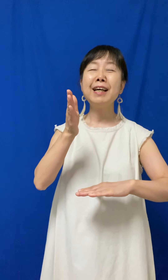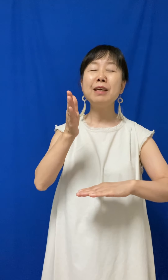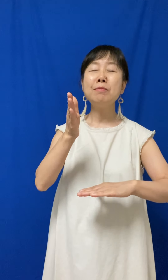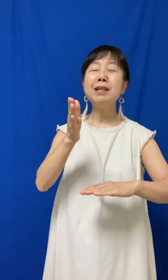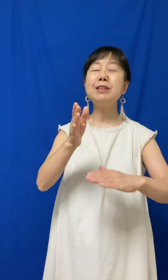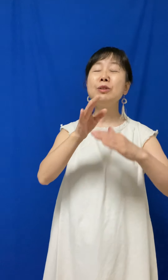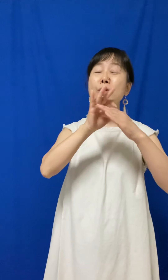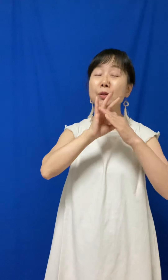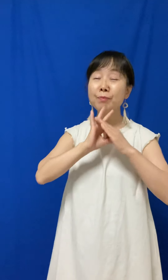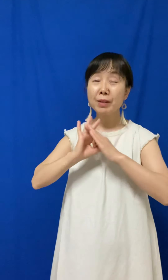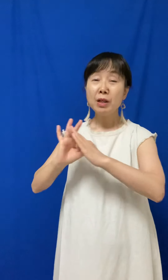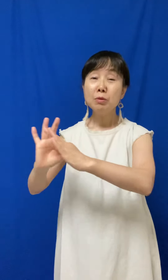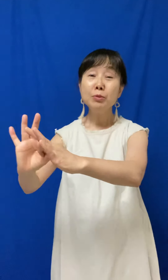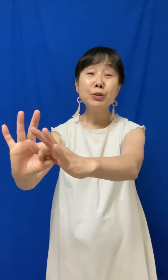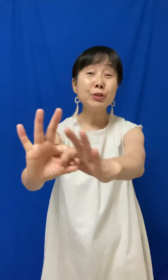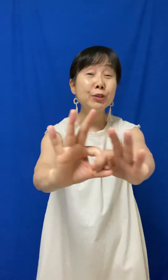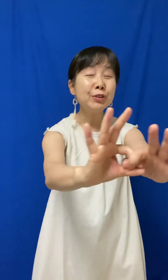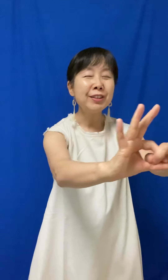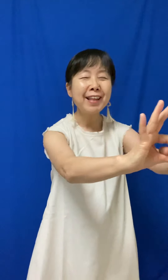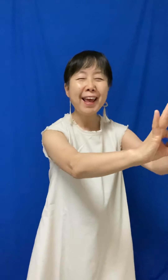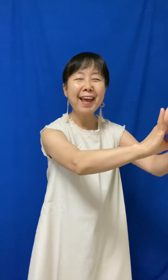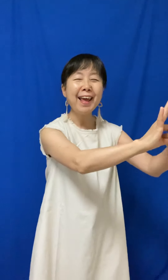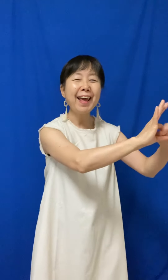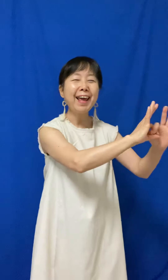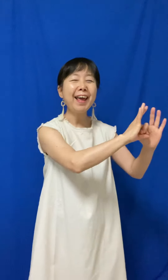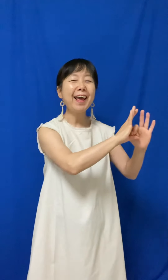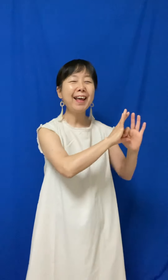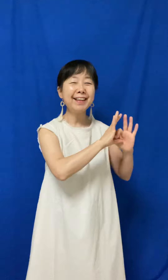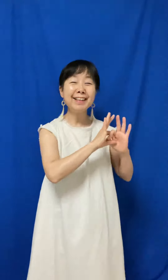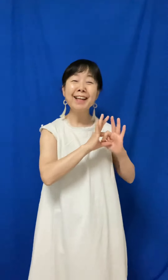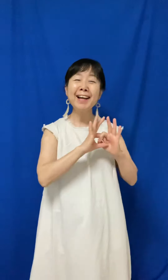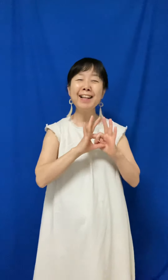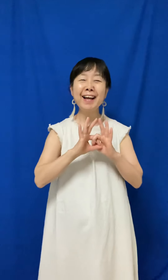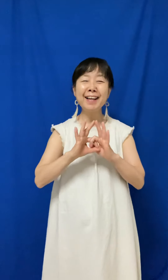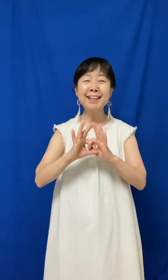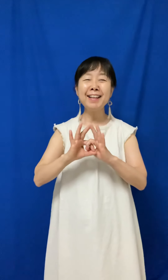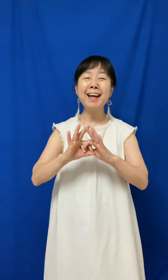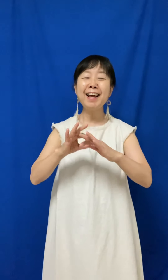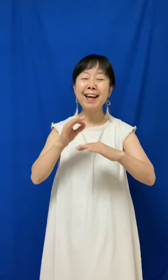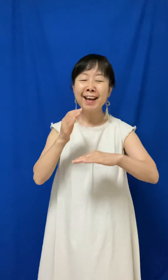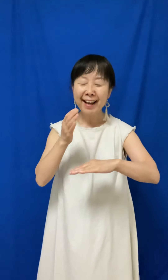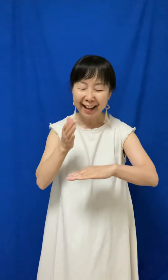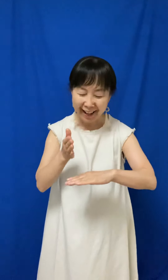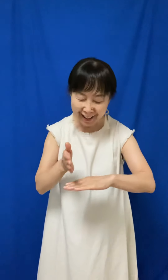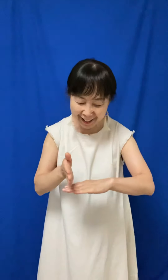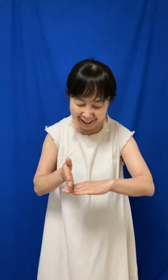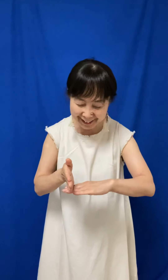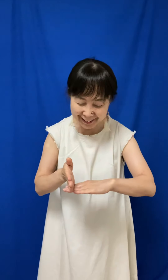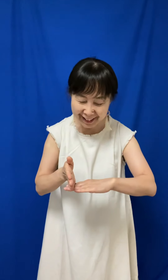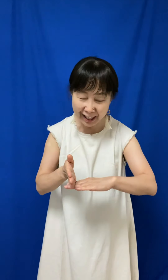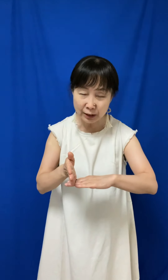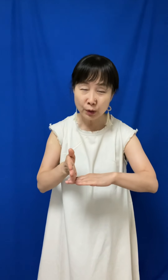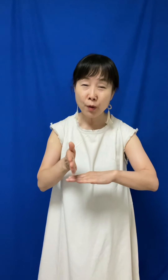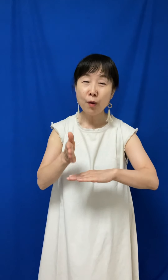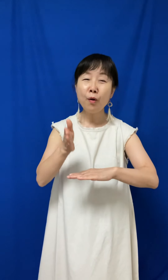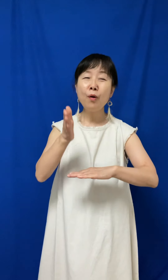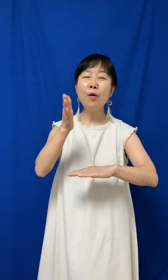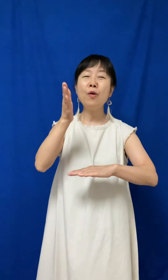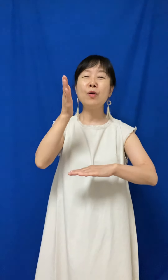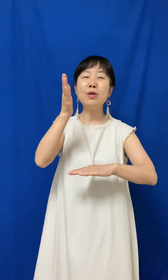ます。結んでいただいてありがとう